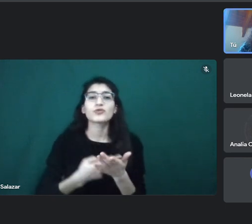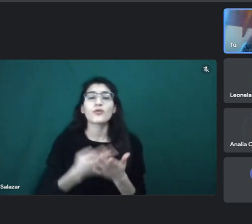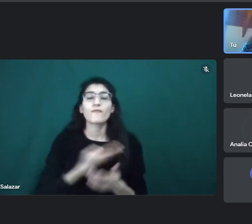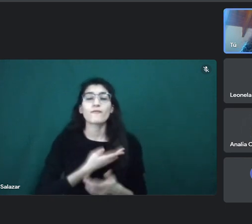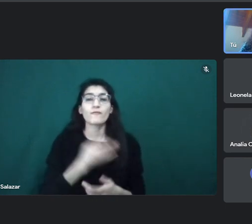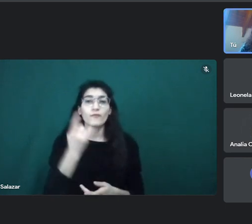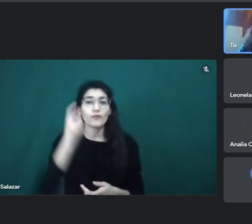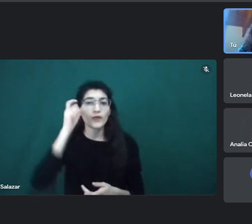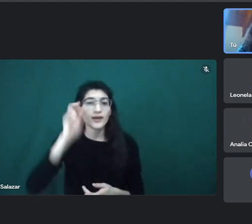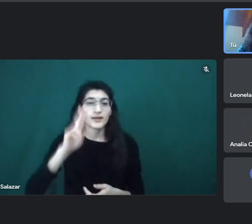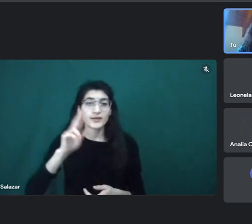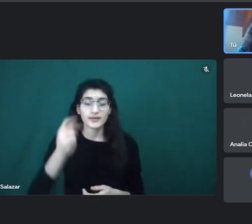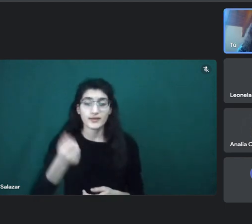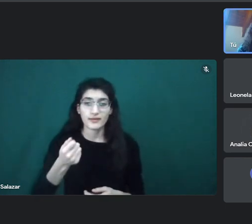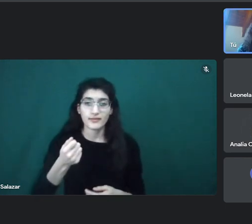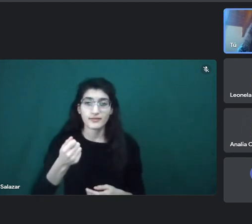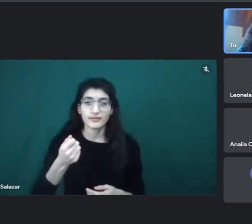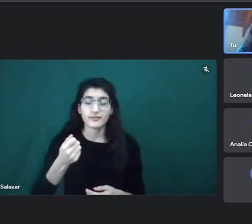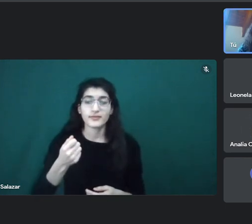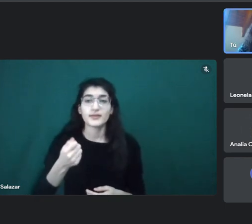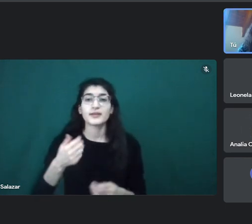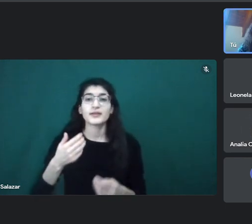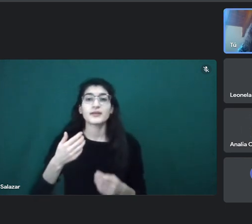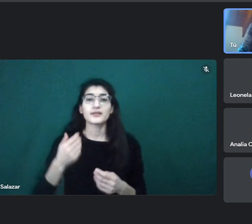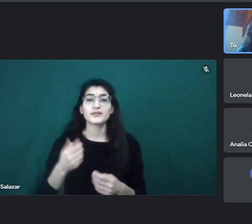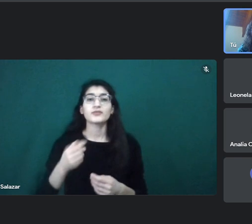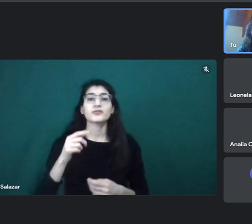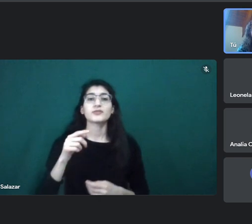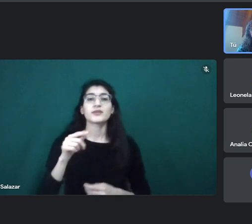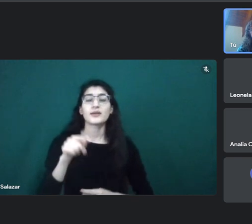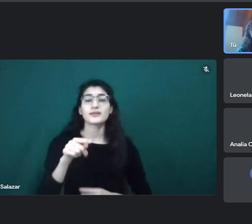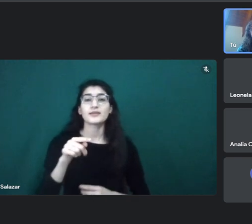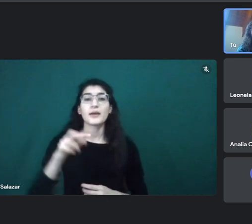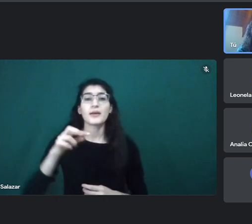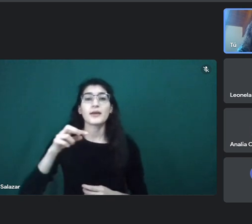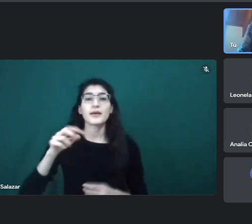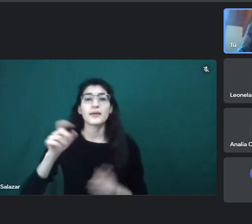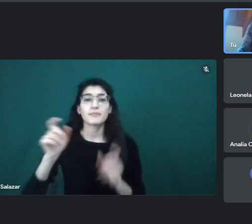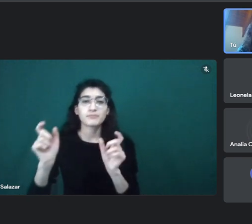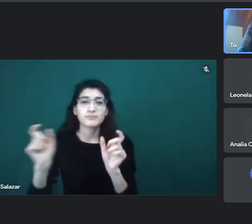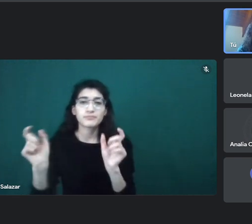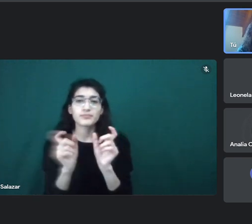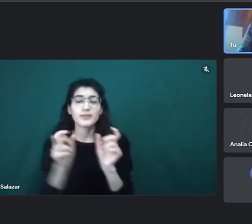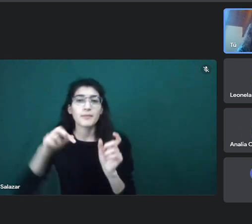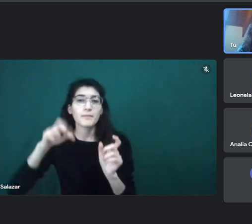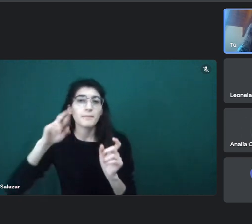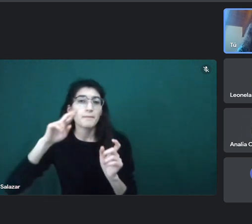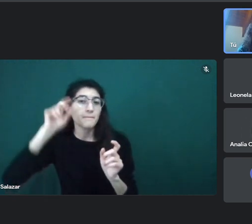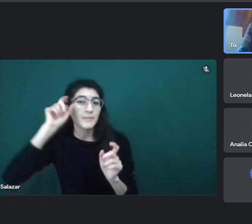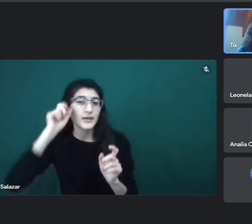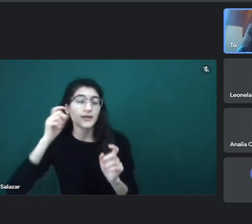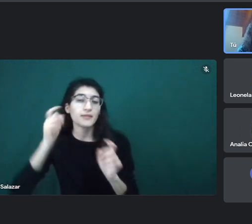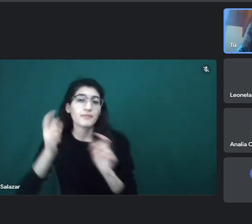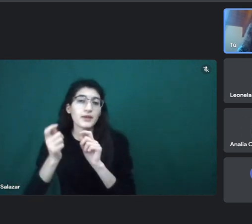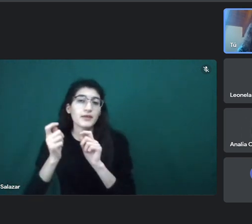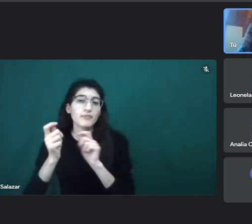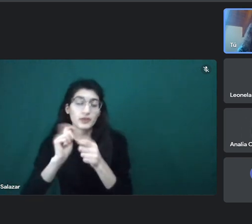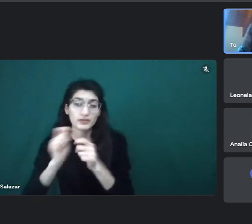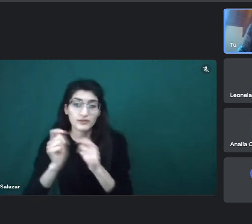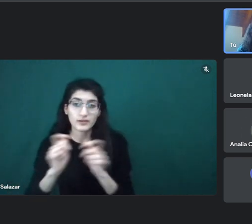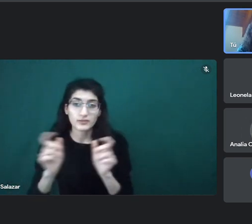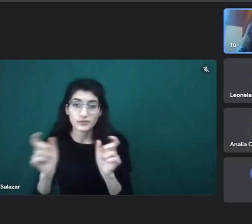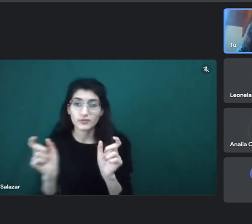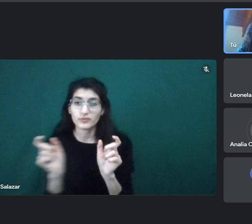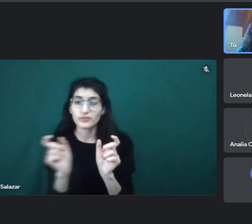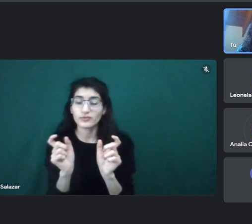corresponde. Es parte de esa premodificación, ¿sí? Y también puede haber un sustantivo núcleo que sea con guión, ¿sí? Lo vea, como